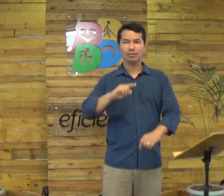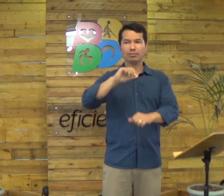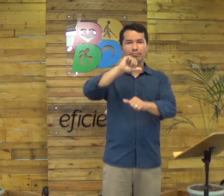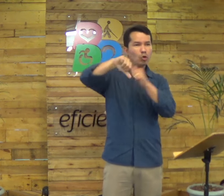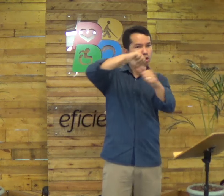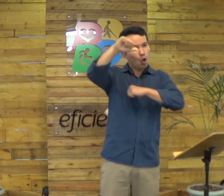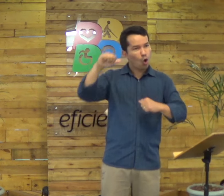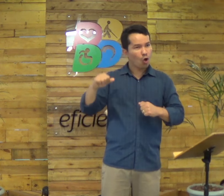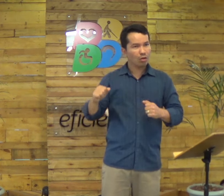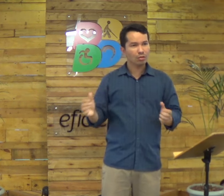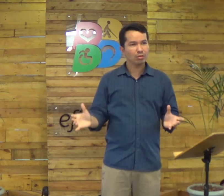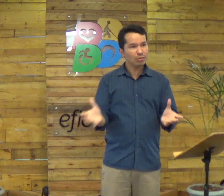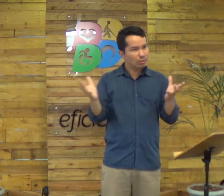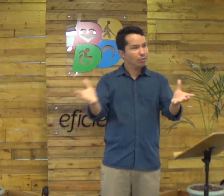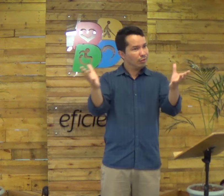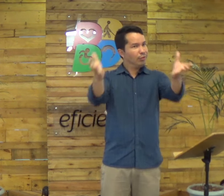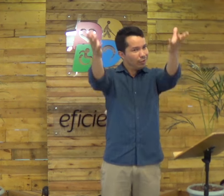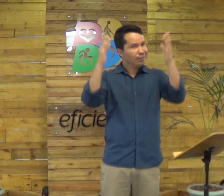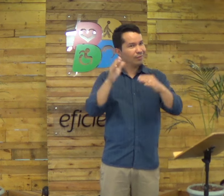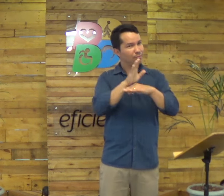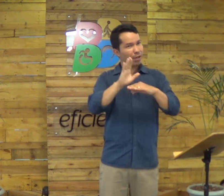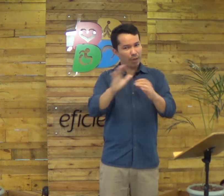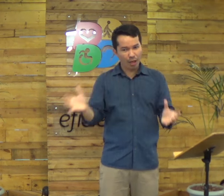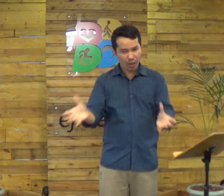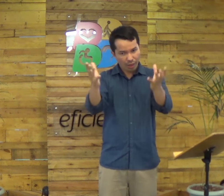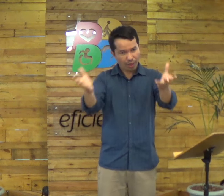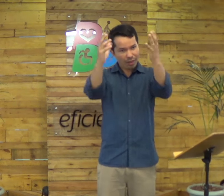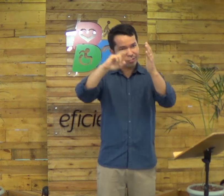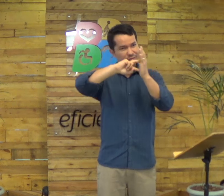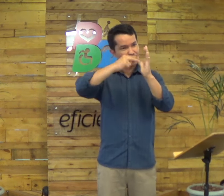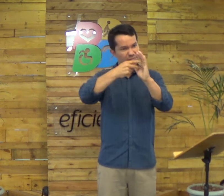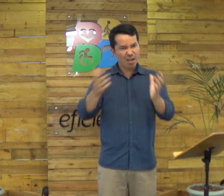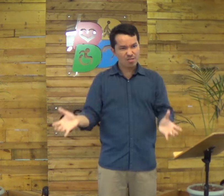José, né, que se tornou Barnabé, o encorajador,